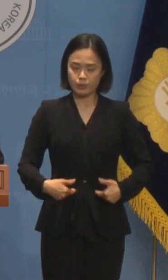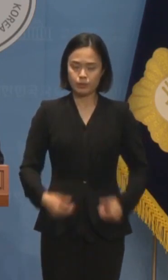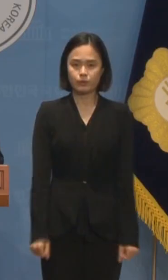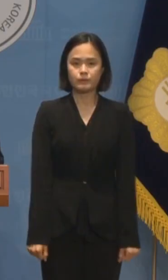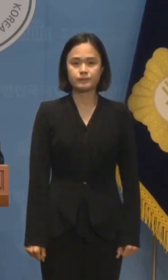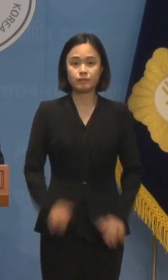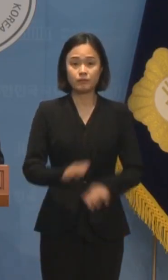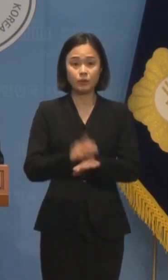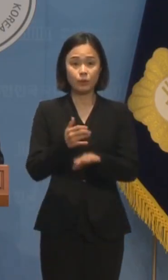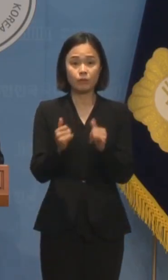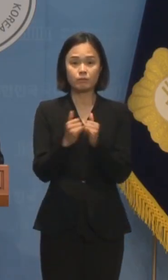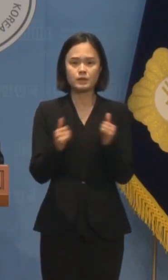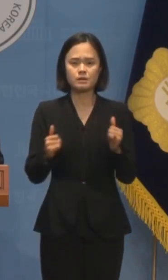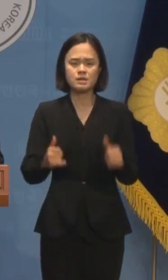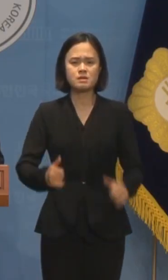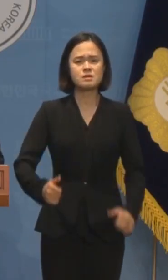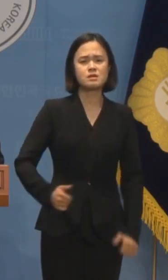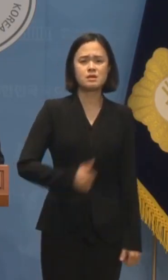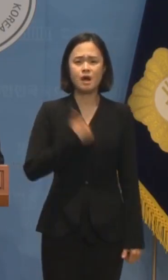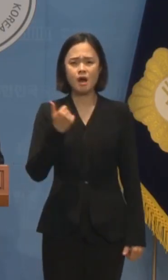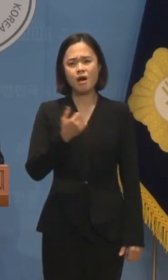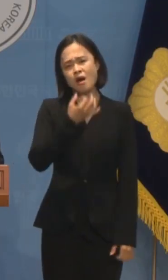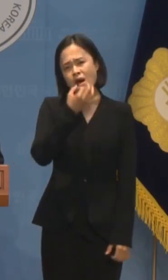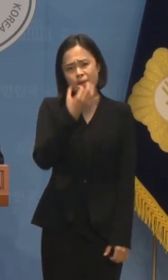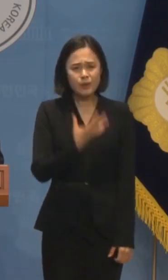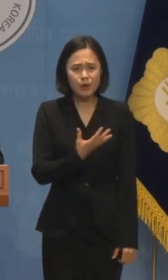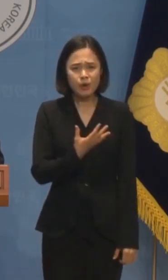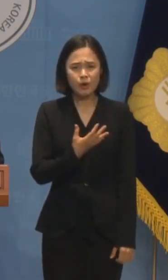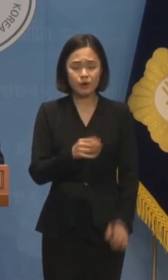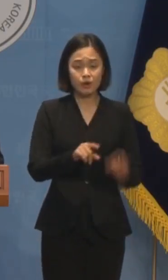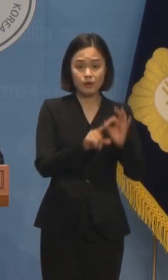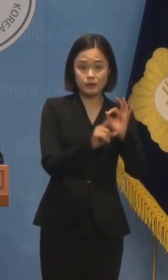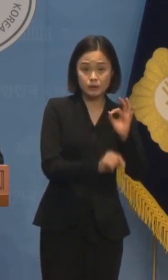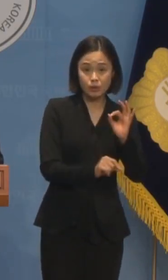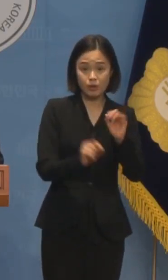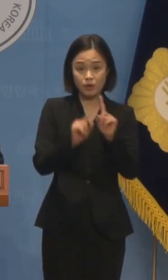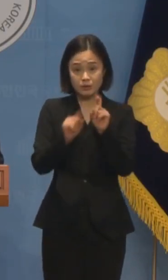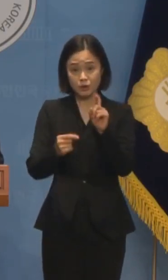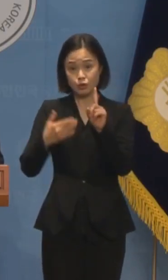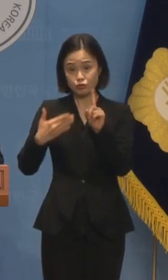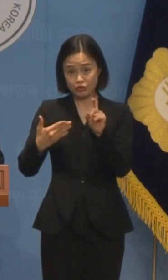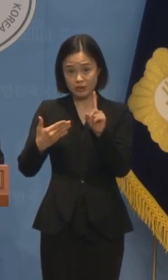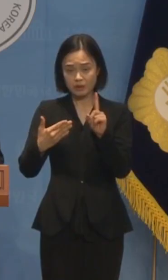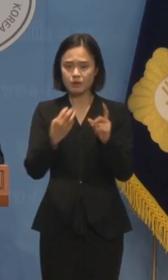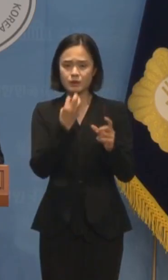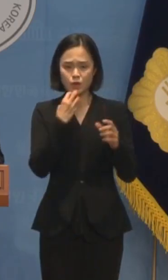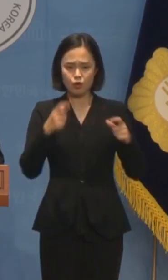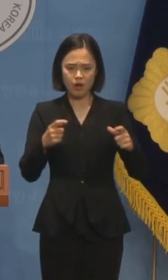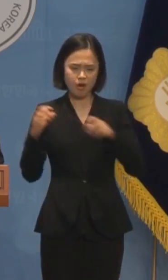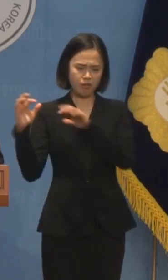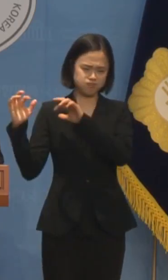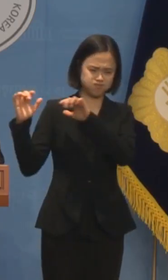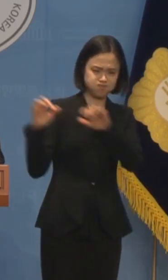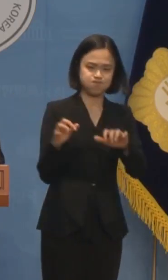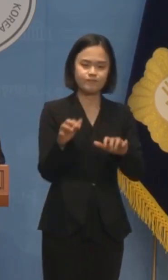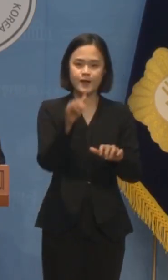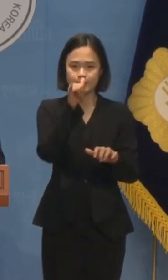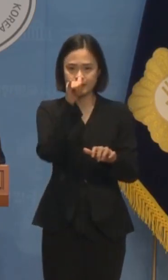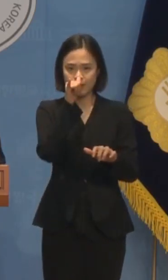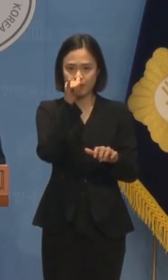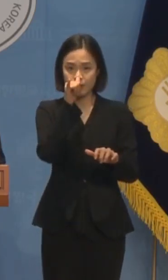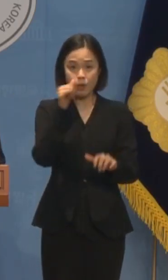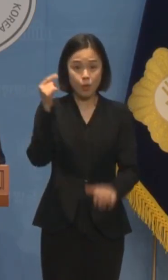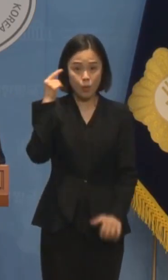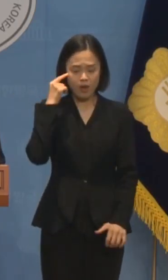분노한 농민들이 11월 9일 서울로 향합니다. 전봉준 투쟁 발대식